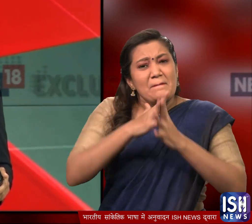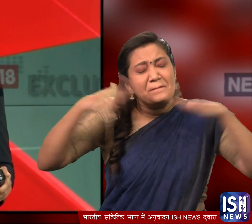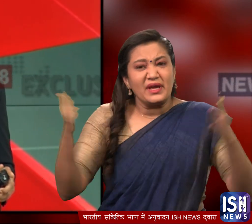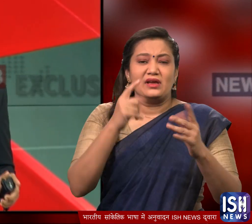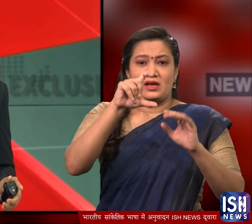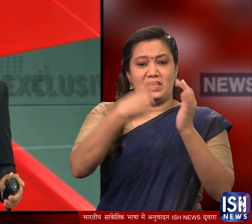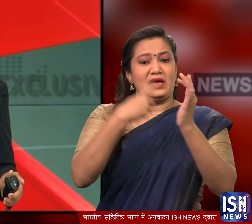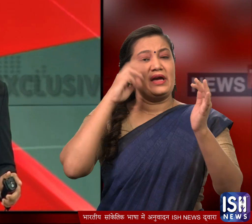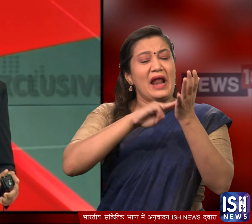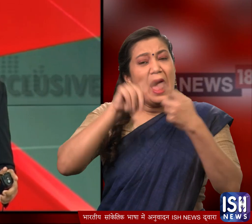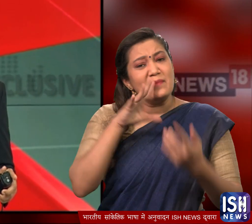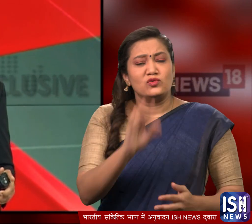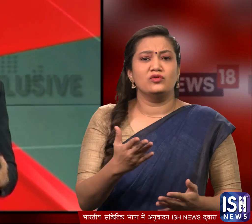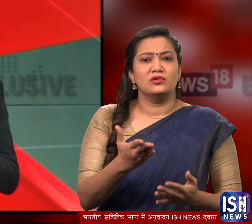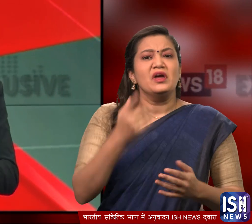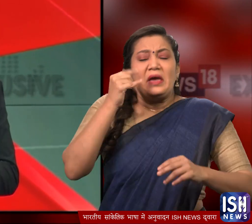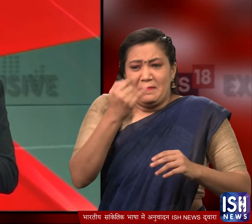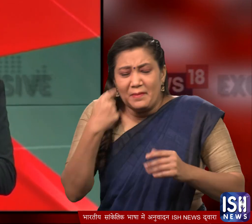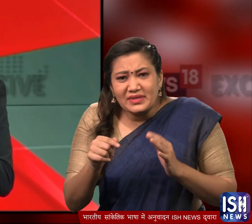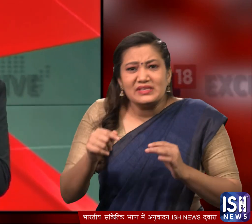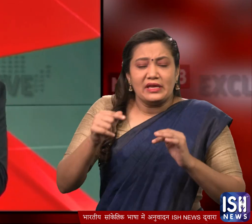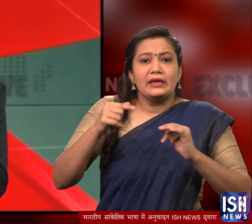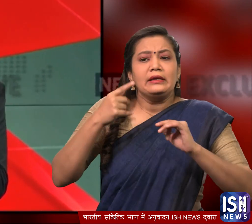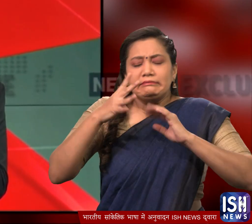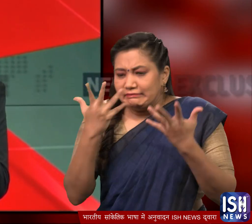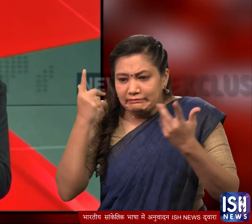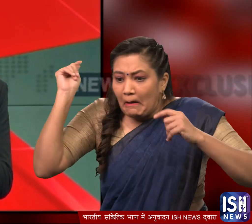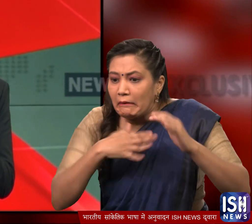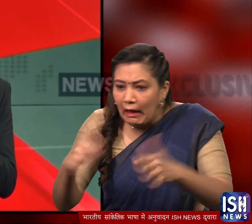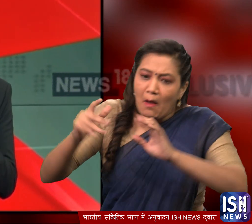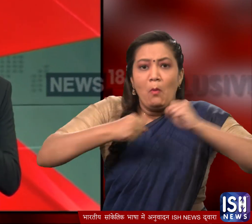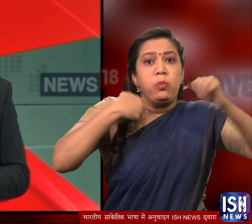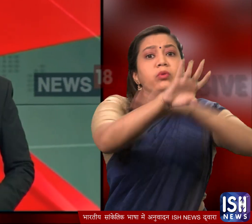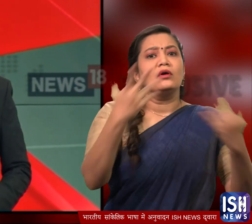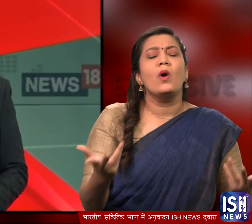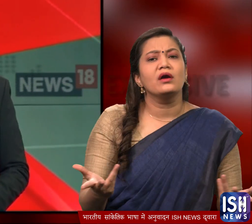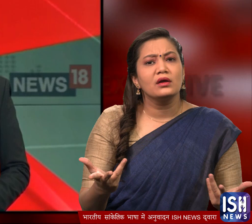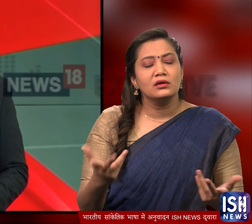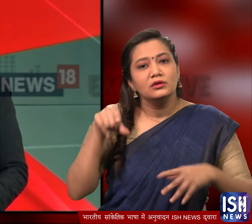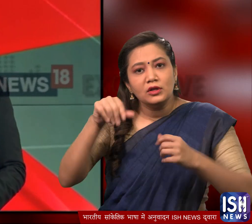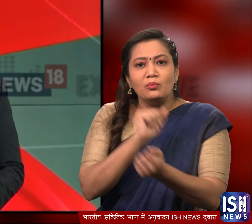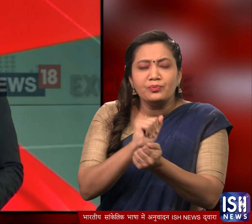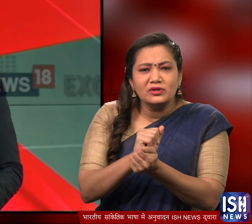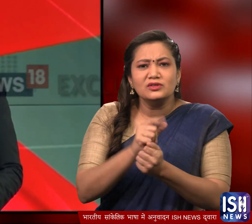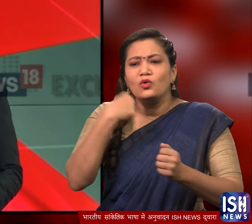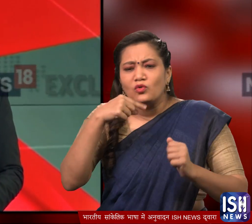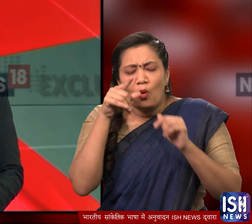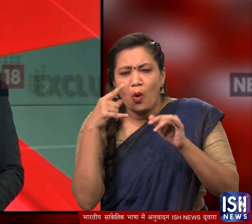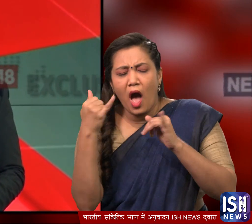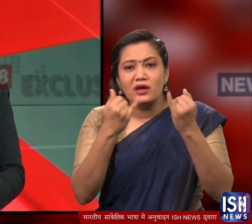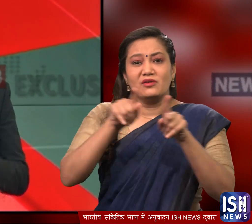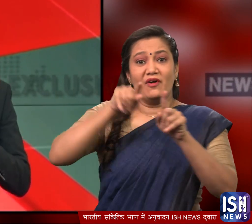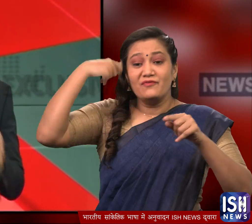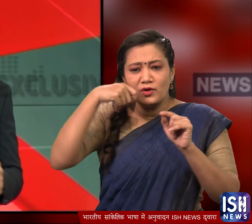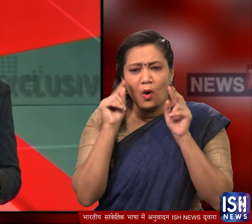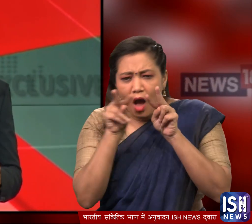था। अगर गलती होती तो लड़के को मारने वाले अपने खून से रंगे हाथ छिपाते हुए फरार नहीं होते। अब पुलिस इस गुनाह में शामिल लोगों